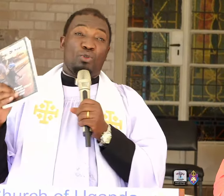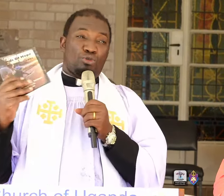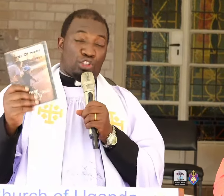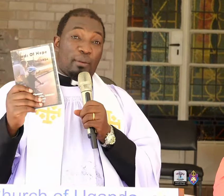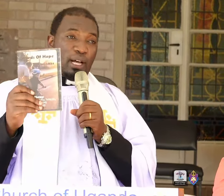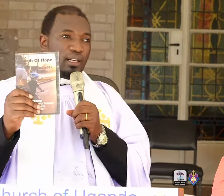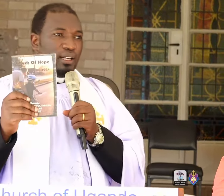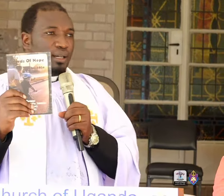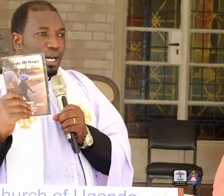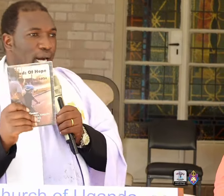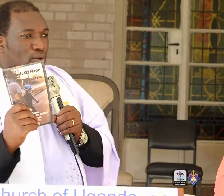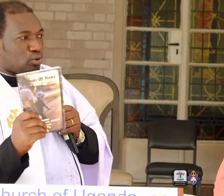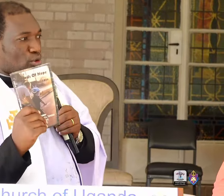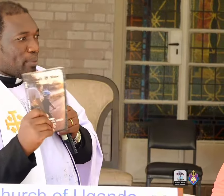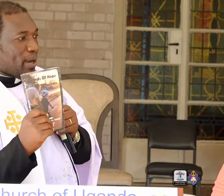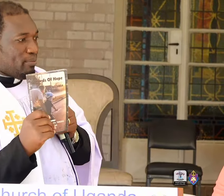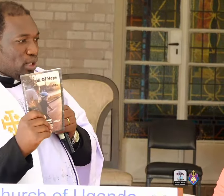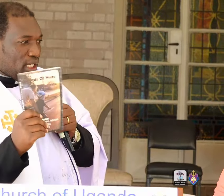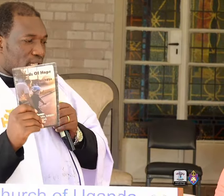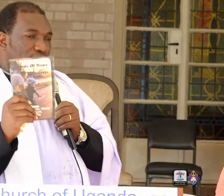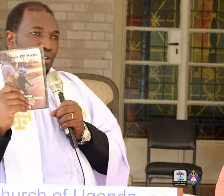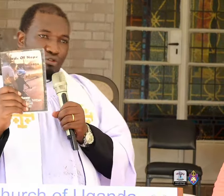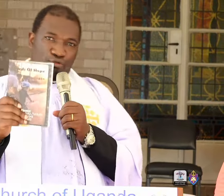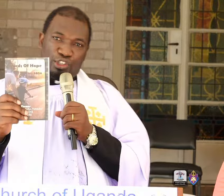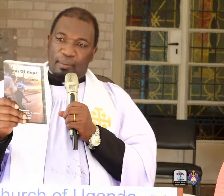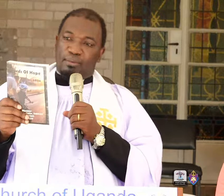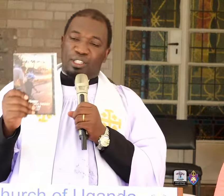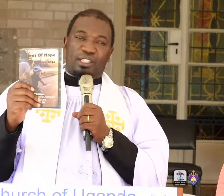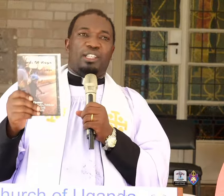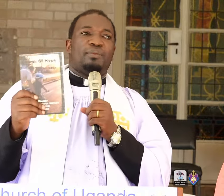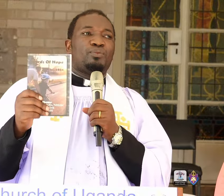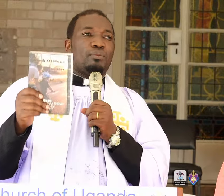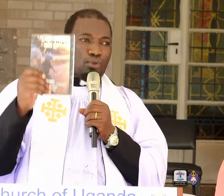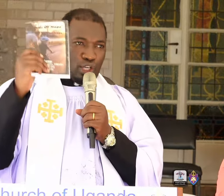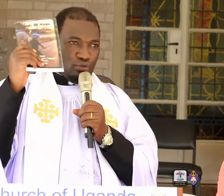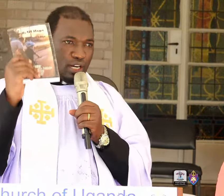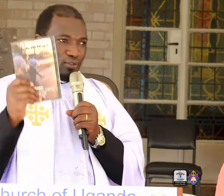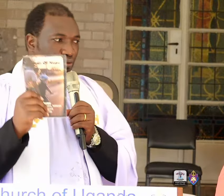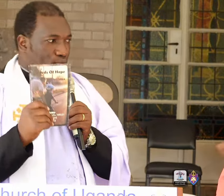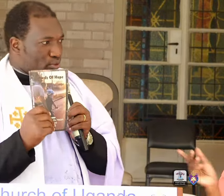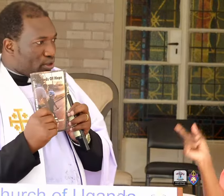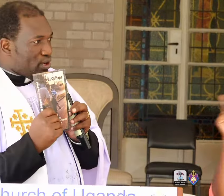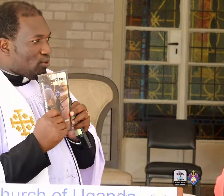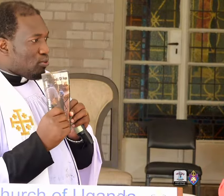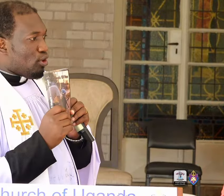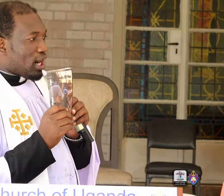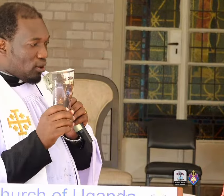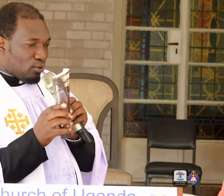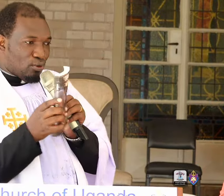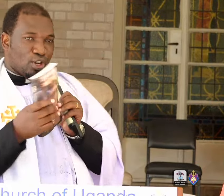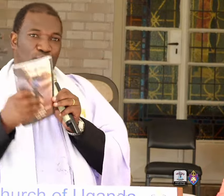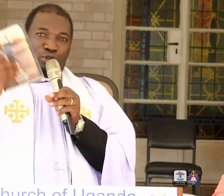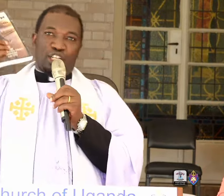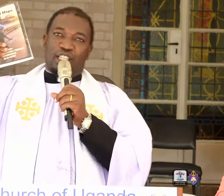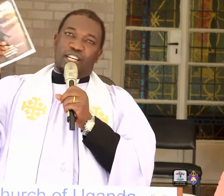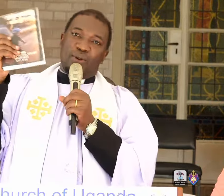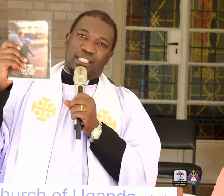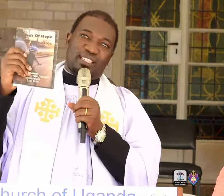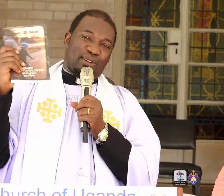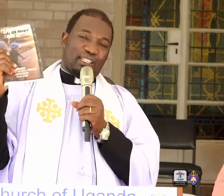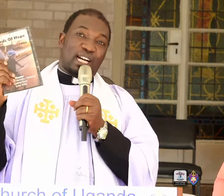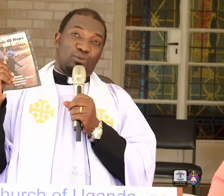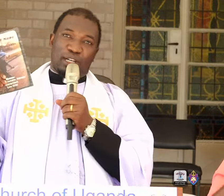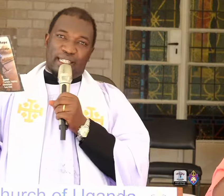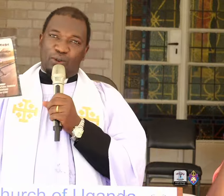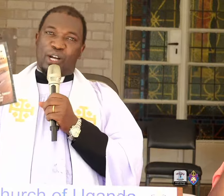ebituyambako okusaba, okusoma Bible n'okusaba bulidi buli lunaku mwaka guno lulina